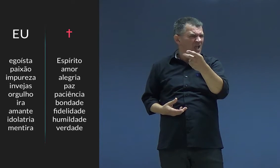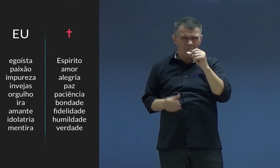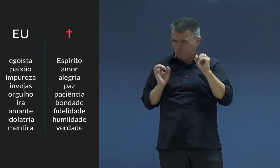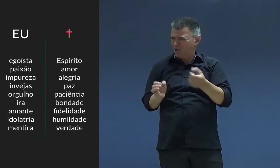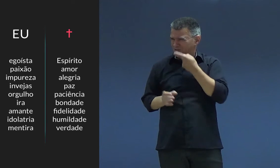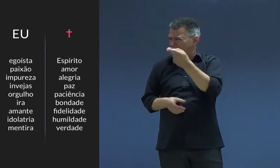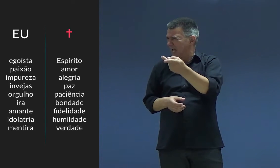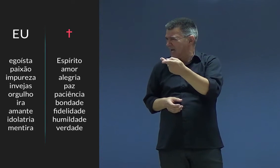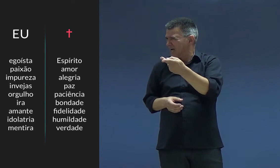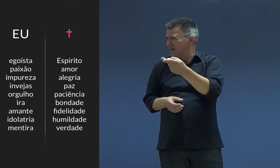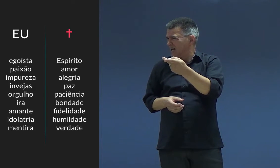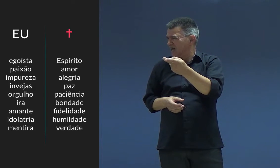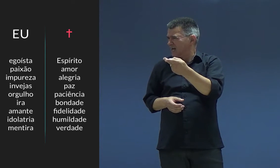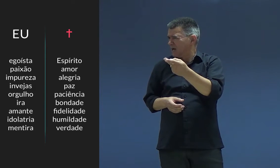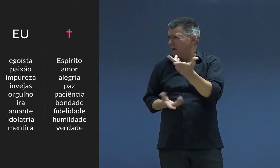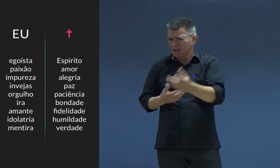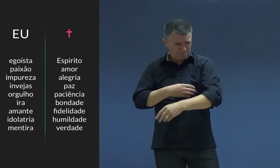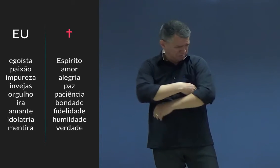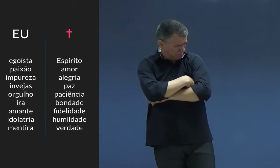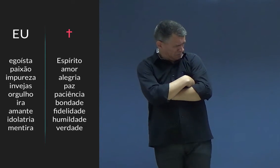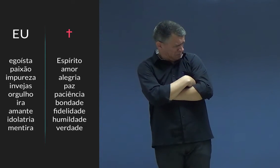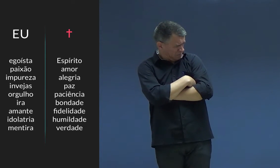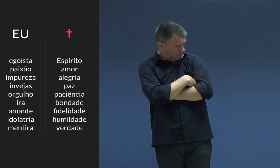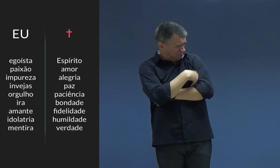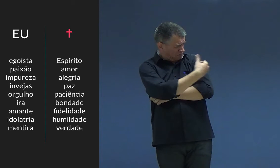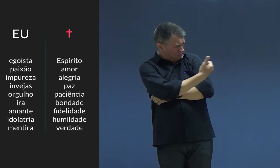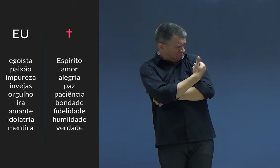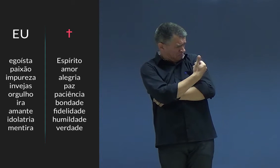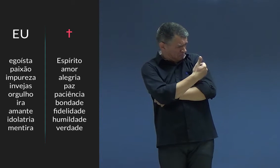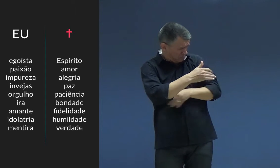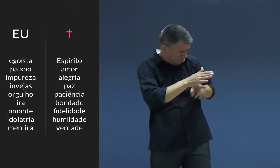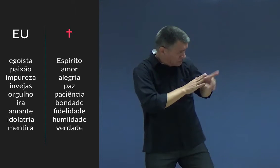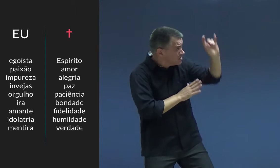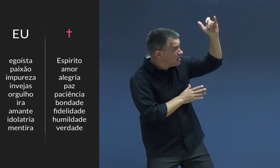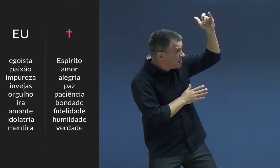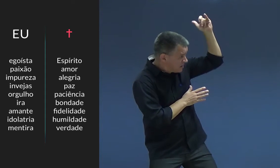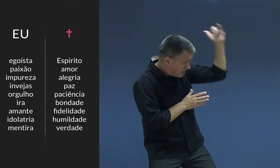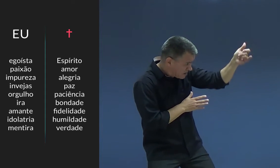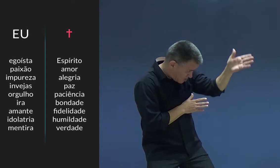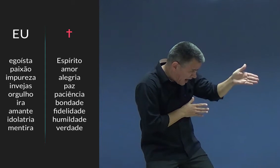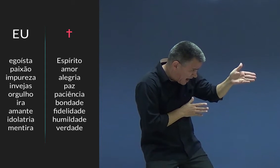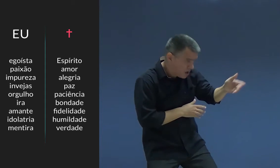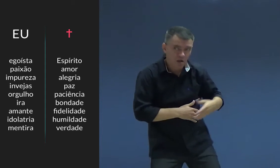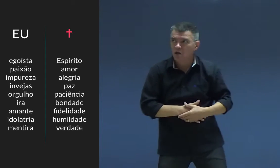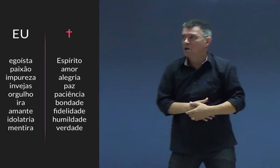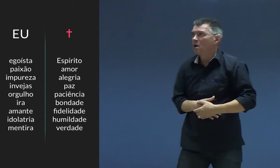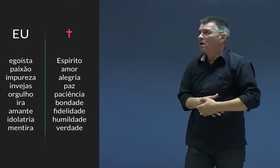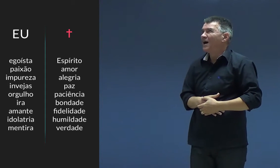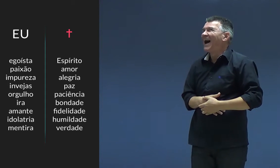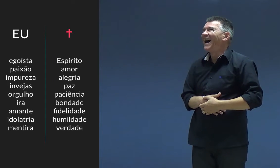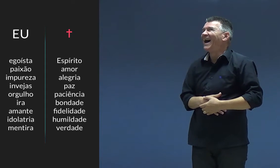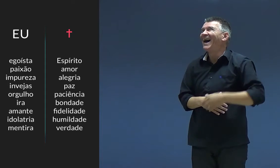assim? Posso? Pastor Pascoal vai olhar pra mim. Hã? Deus falou isso pra você?